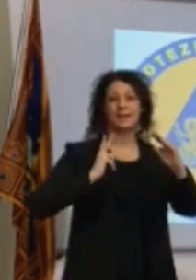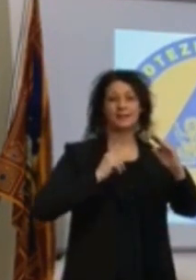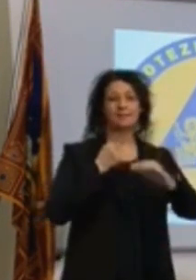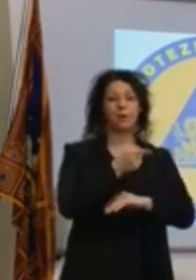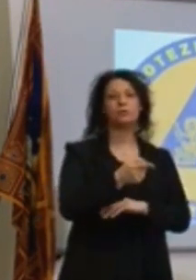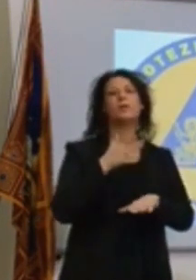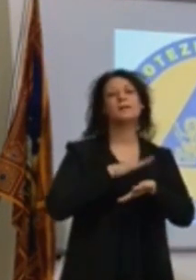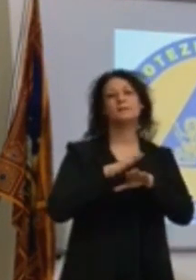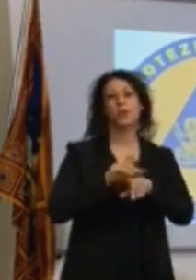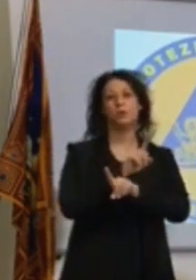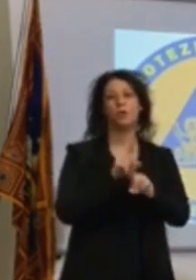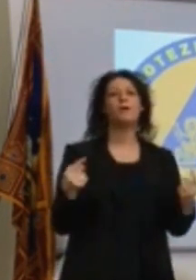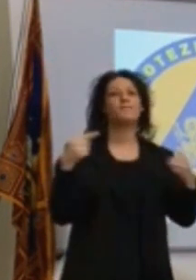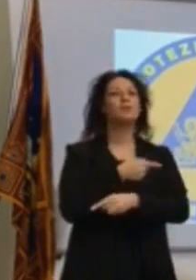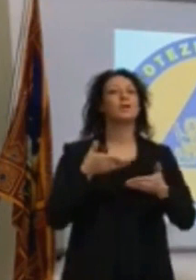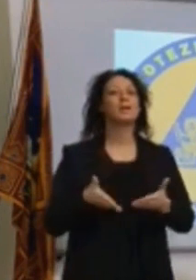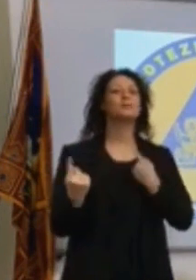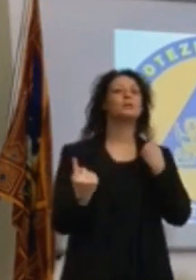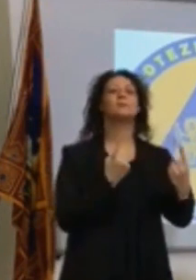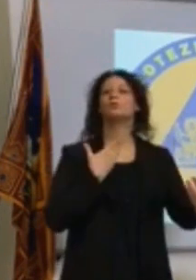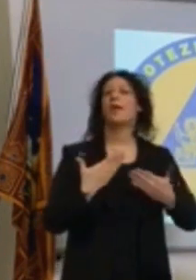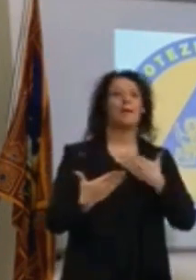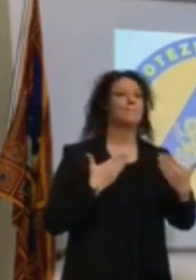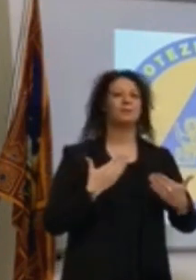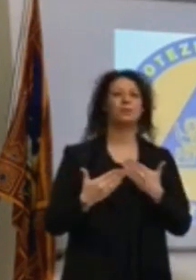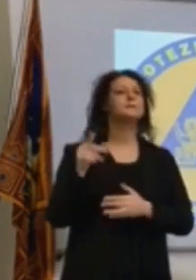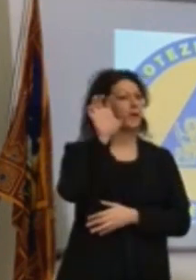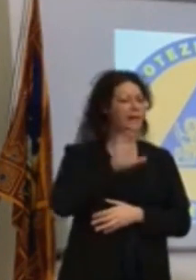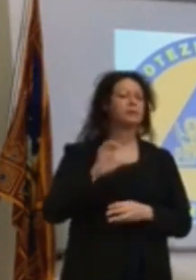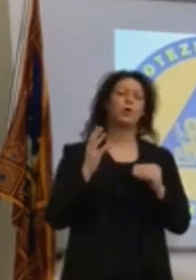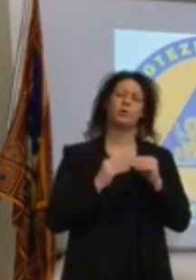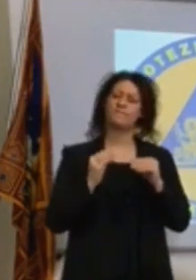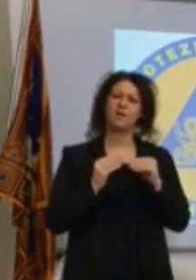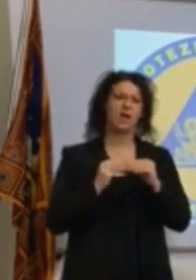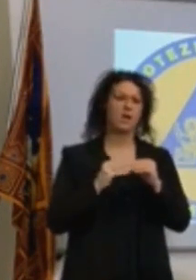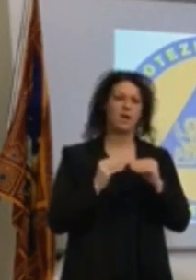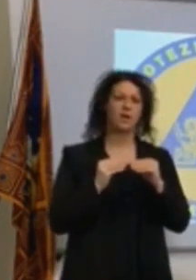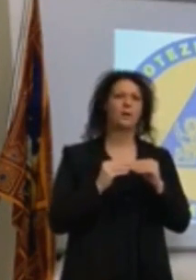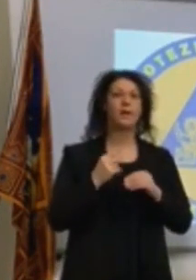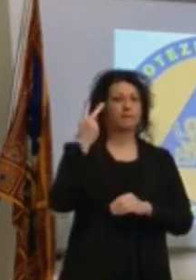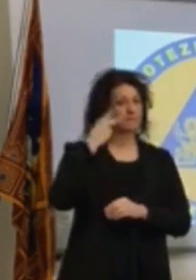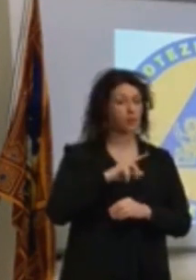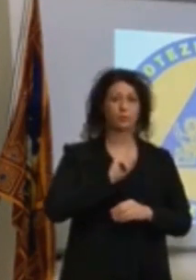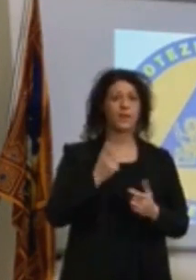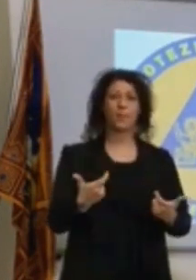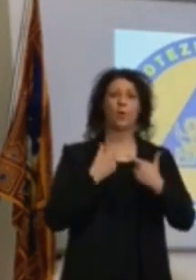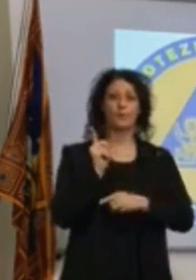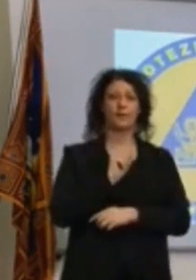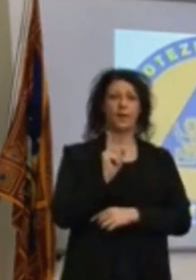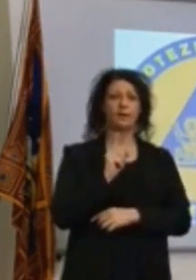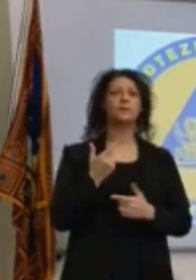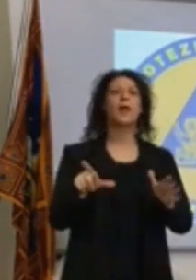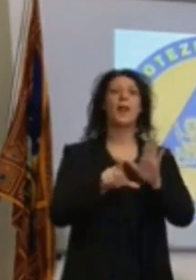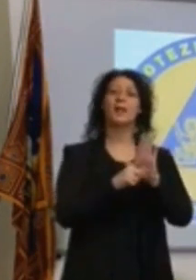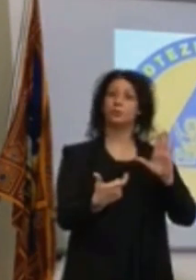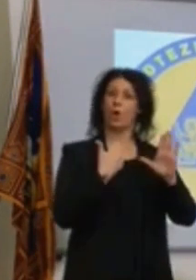emergenza, facciamo in modo di dare questa copertura, però vorrei che non passasse il concetto che è un obbligo di legge, lo facciamo volentieri,